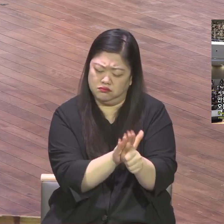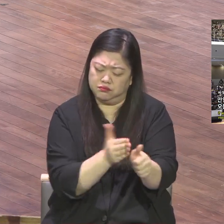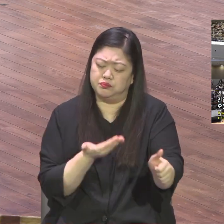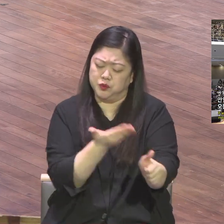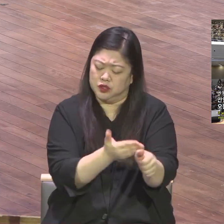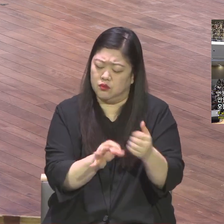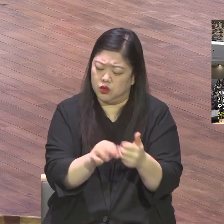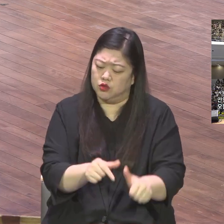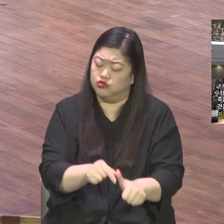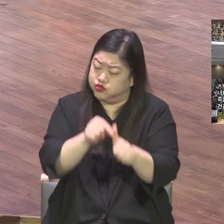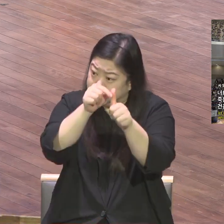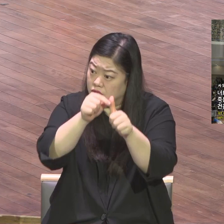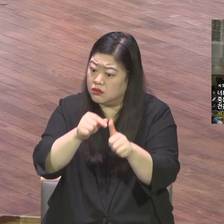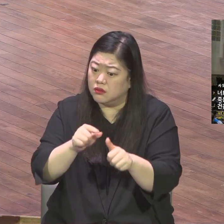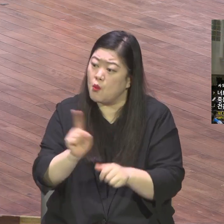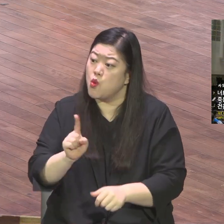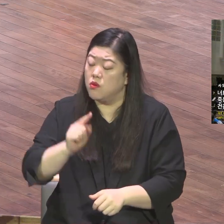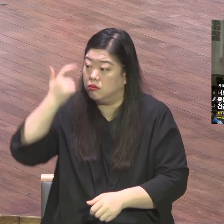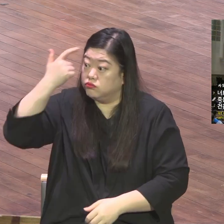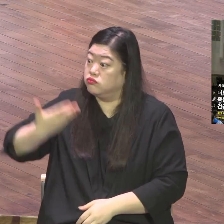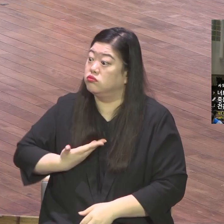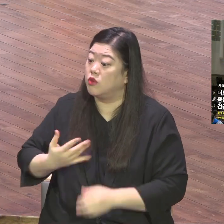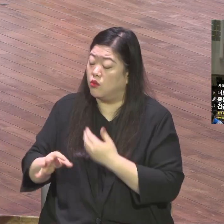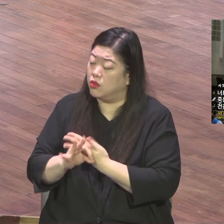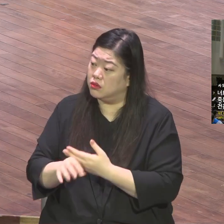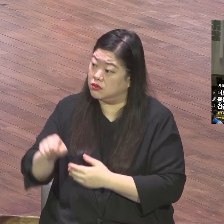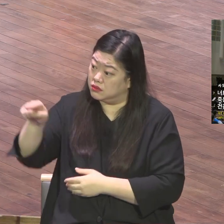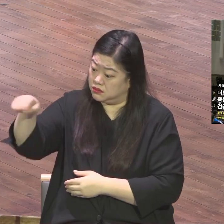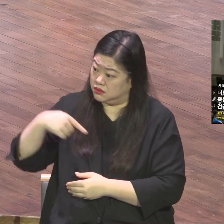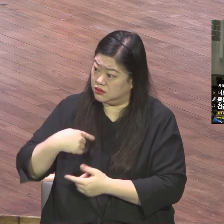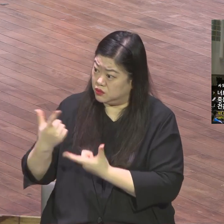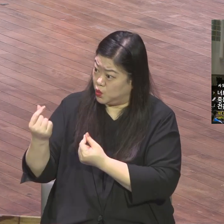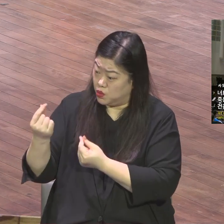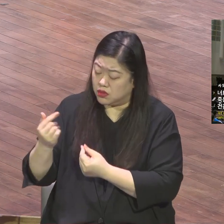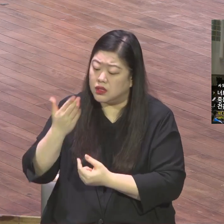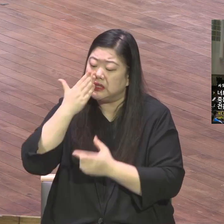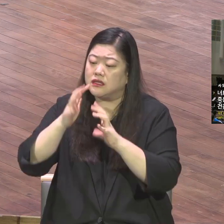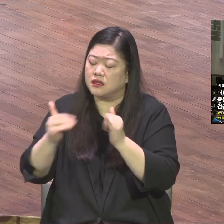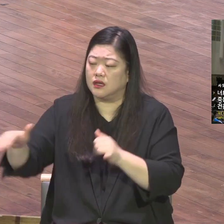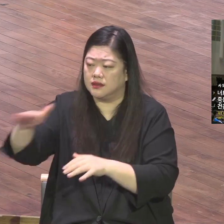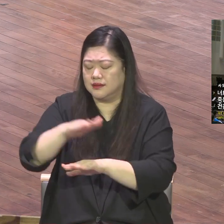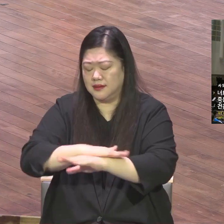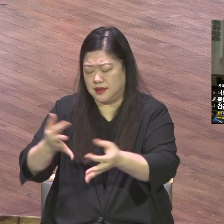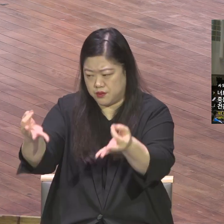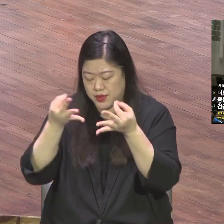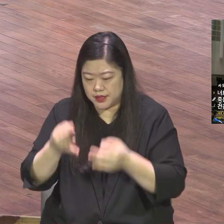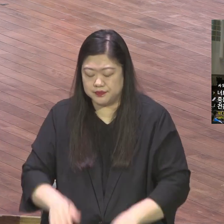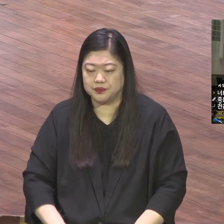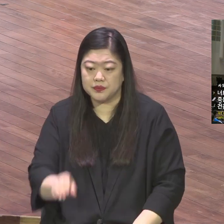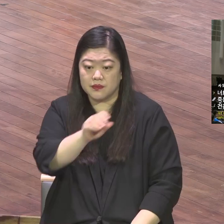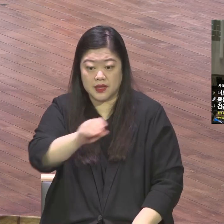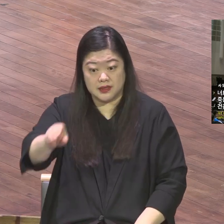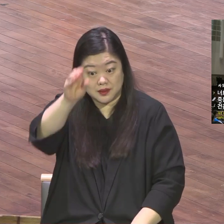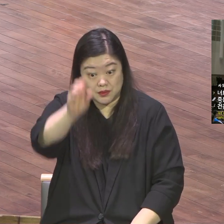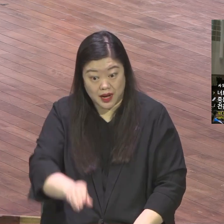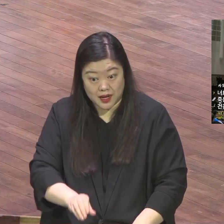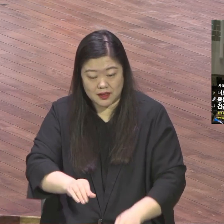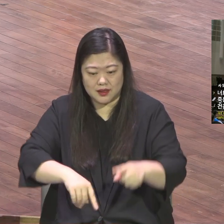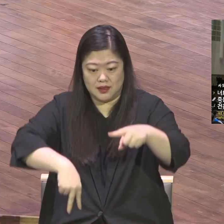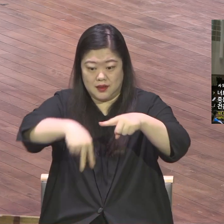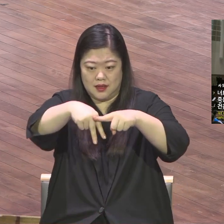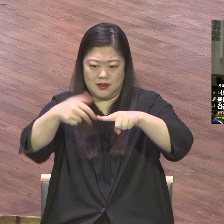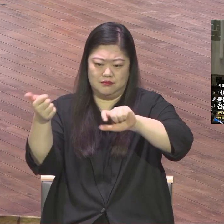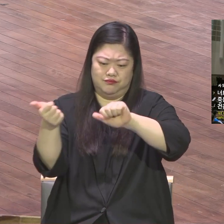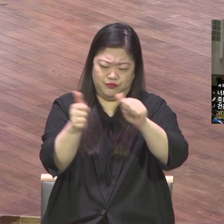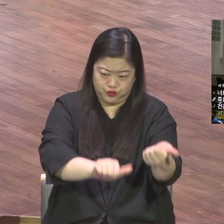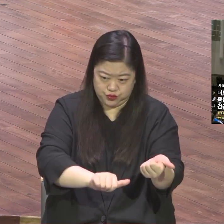오늘 우리에게 질문한다면 너희와 모든 이스라엘 백성들은 알라. 너희가 십자가에 못 박고 하나님이 죽은 자